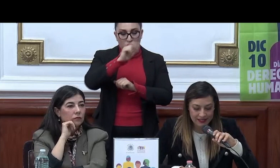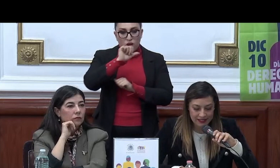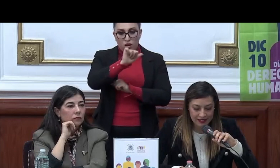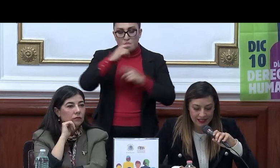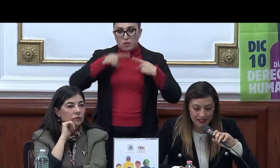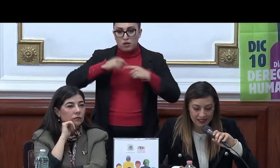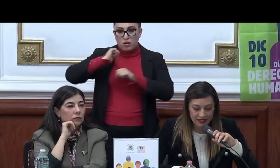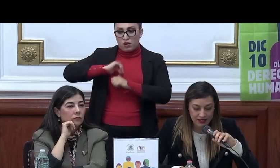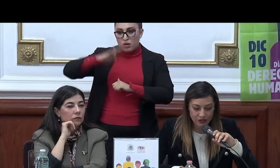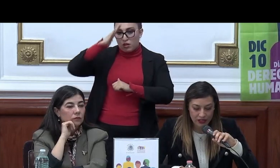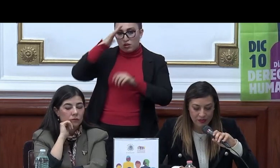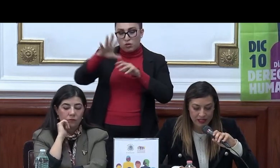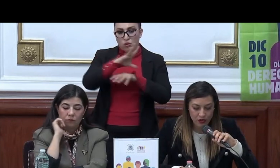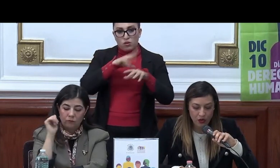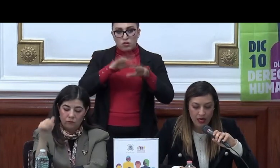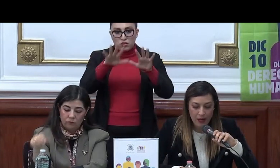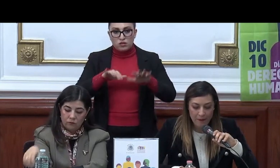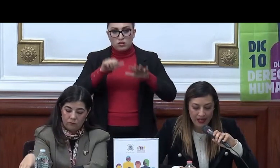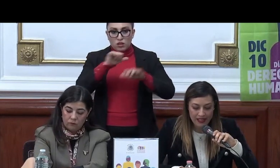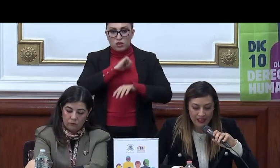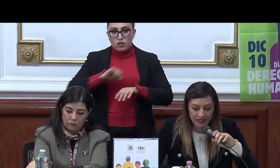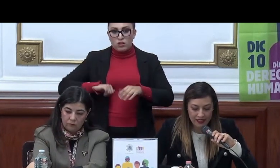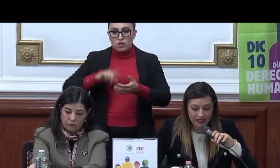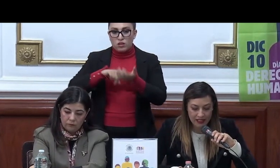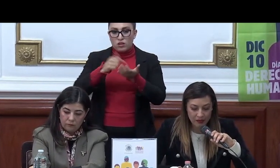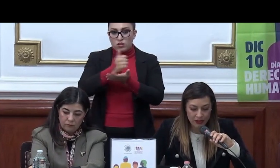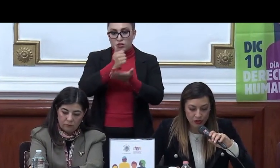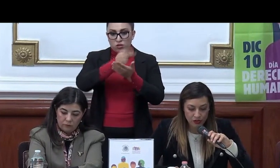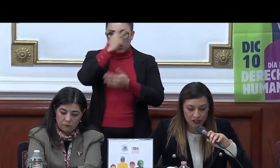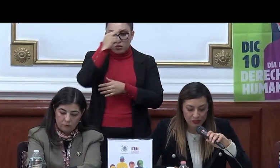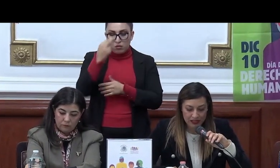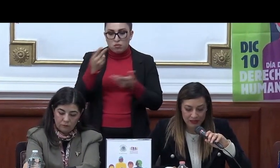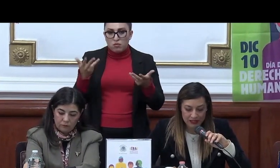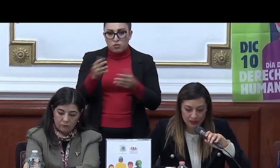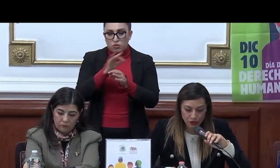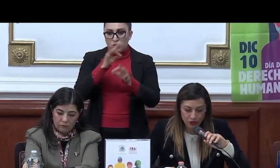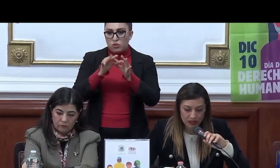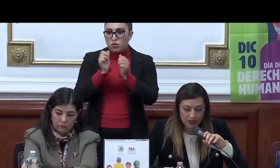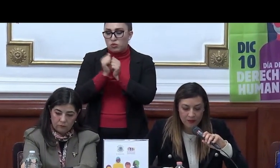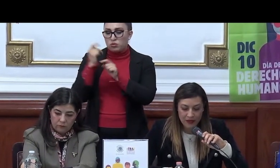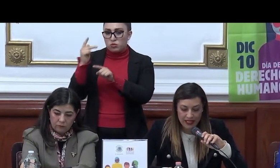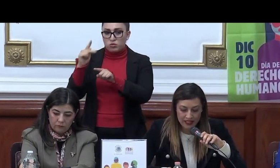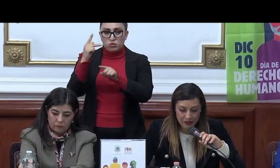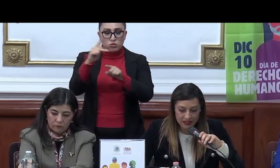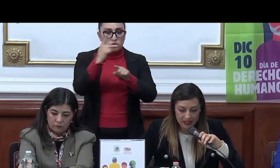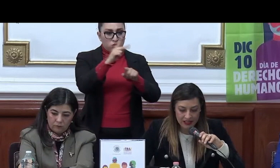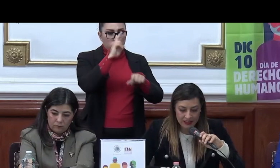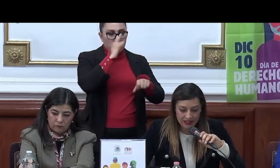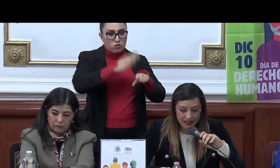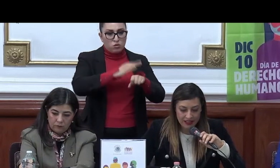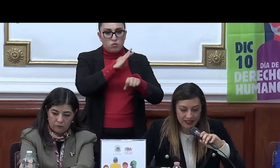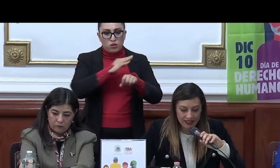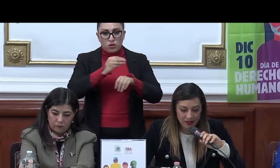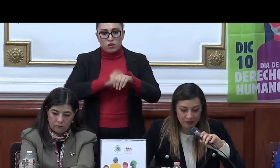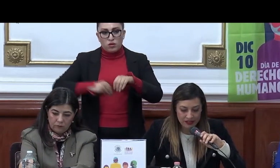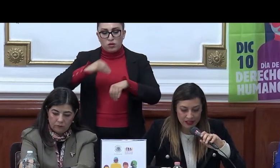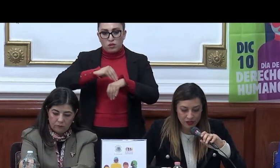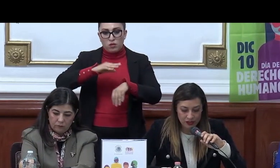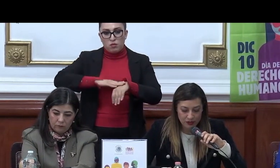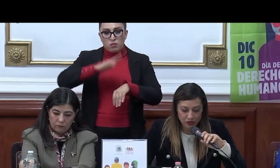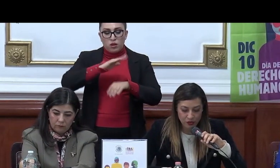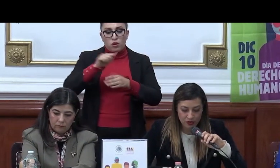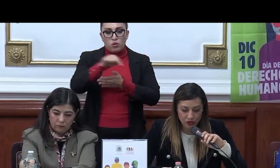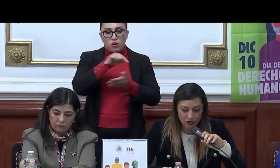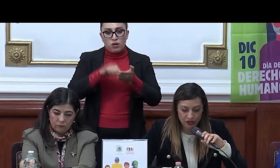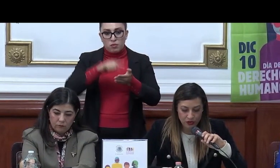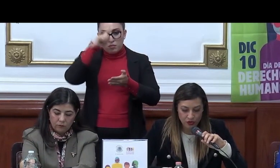las 16 alcaldías de la Ciudad de México para que, en el ámbito de sus respectivas atribuciones, incrementen la cantidad de rampas en los